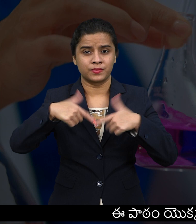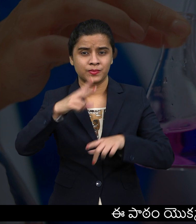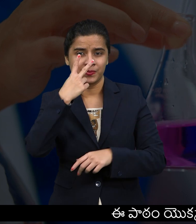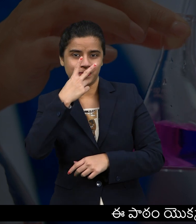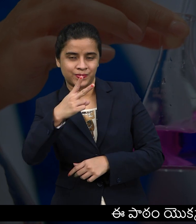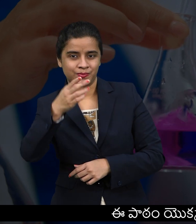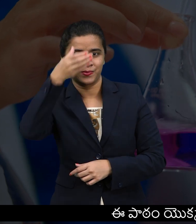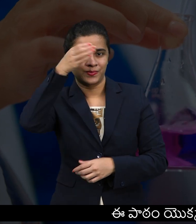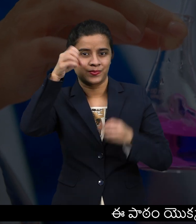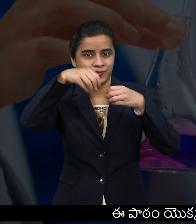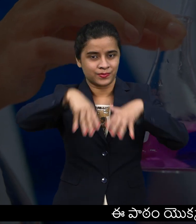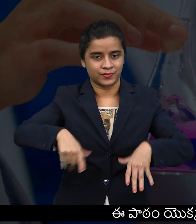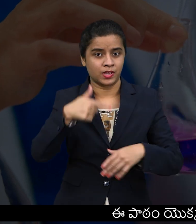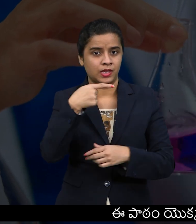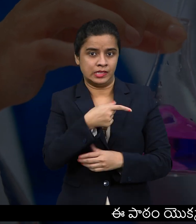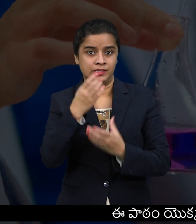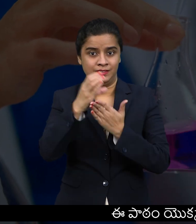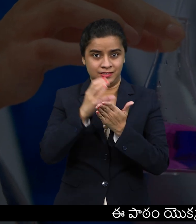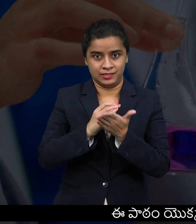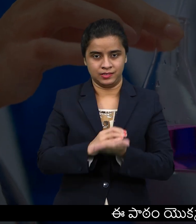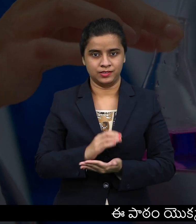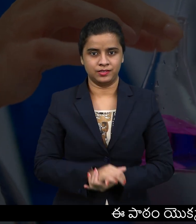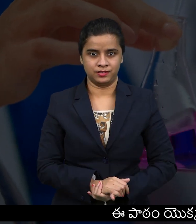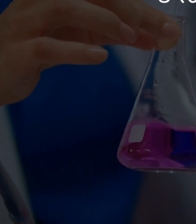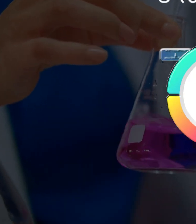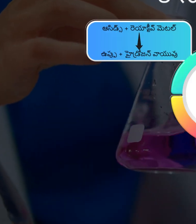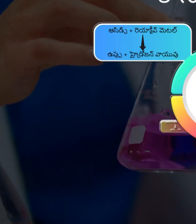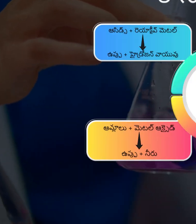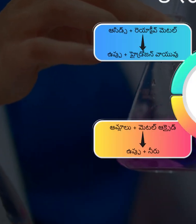ఈ పాఠం యొక్క కాన్సెప్ట్ మ్యాప్ని చూద్దాం.